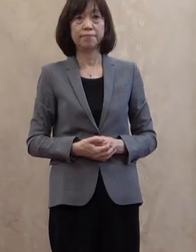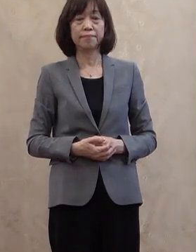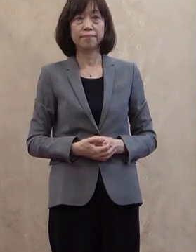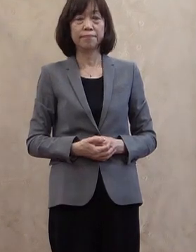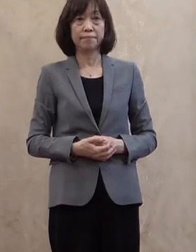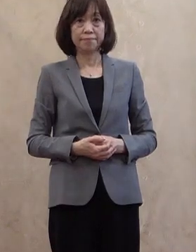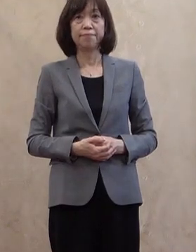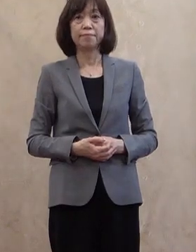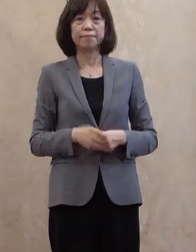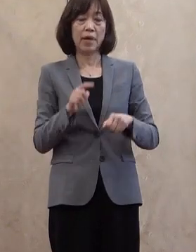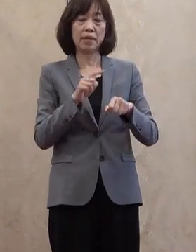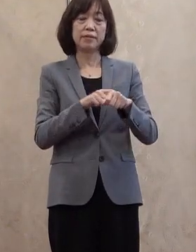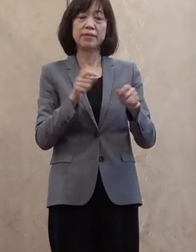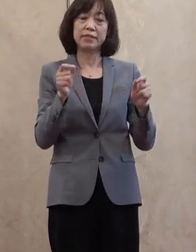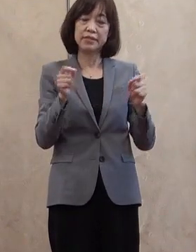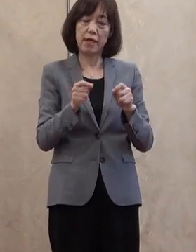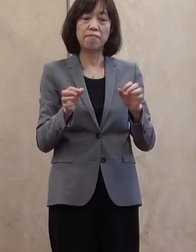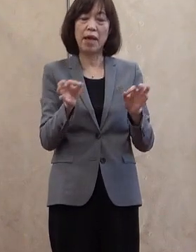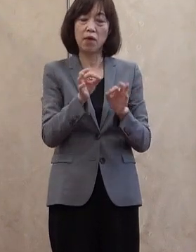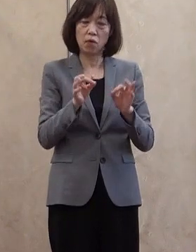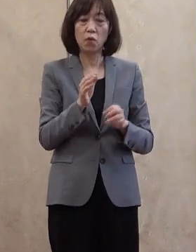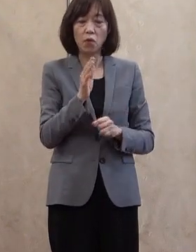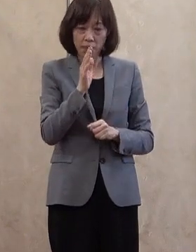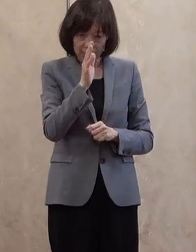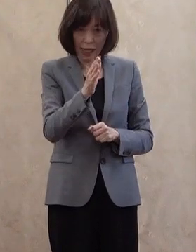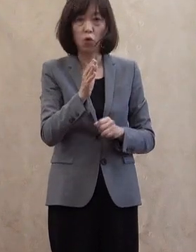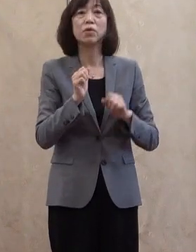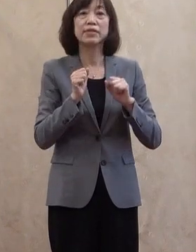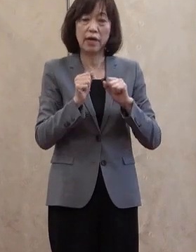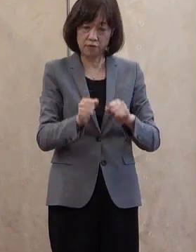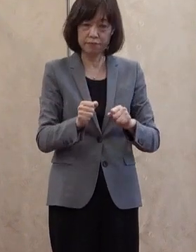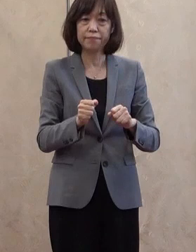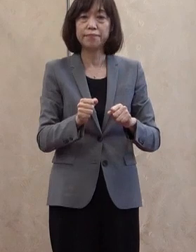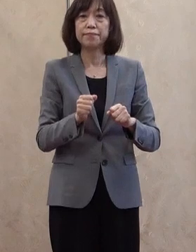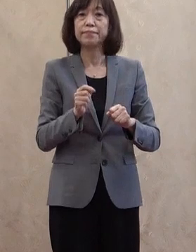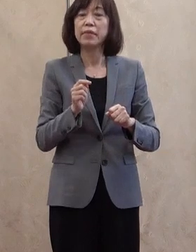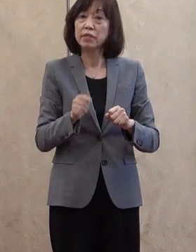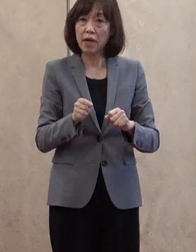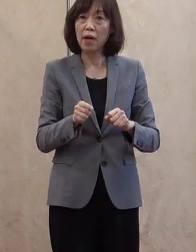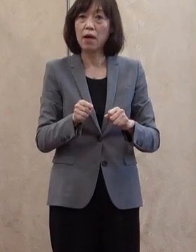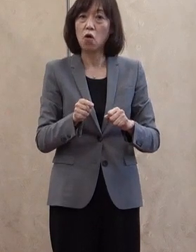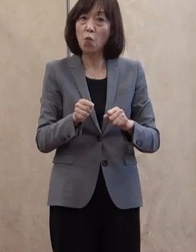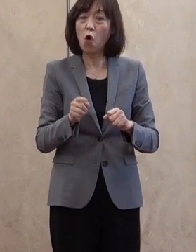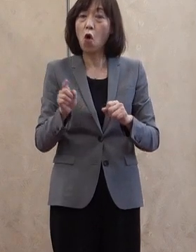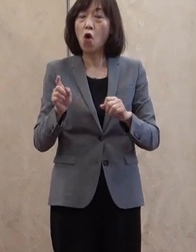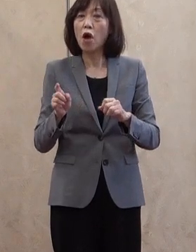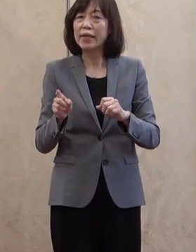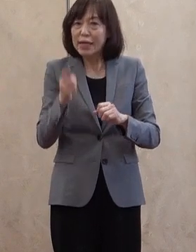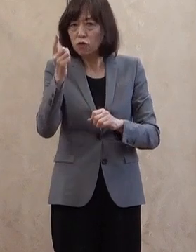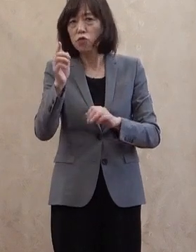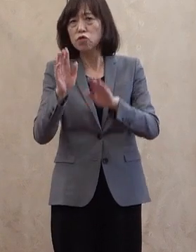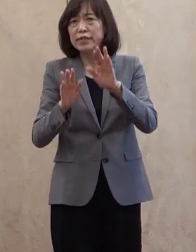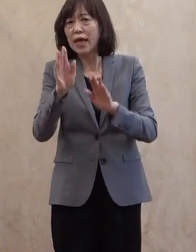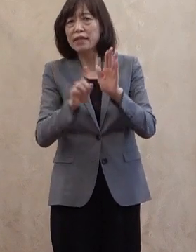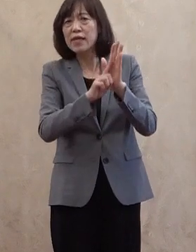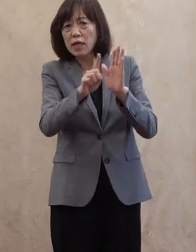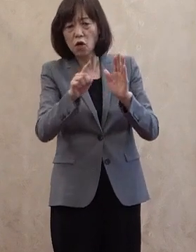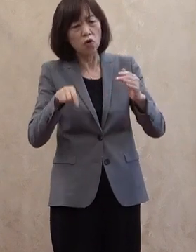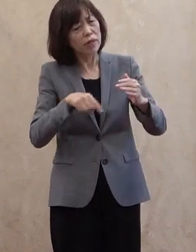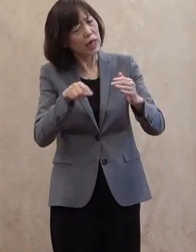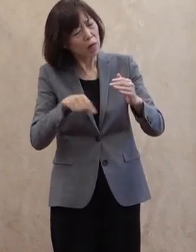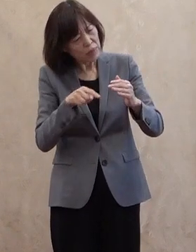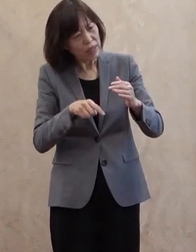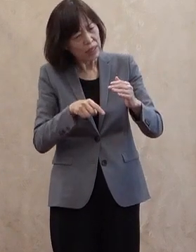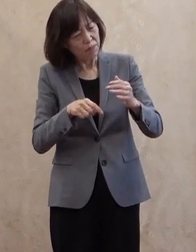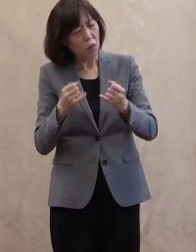夜8時までの時短の要請とをお願いしているということであります。ですのでほぼ緊急事態宣言の中身と同じ